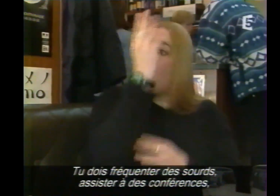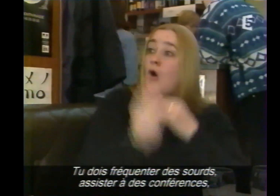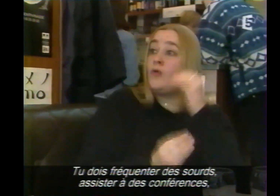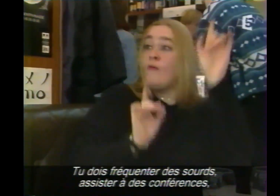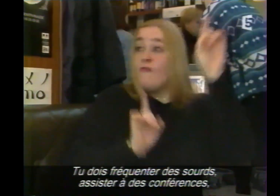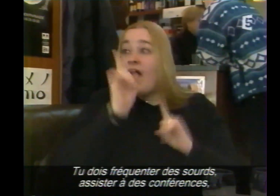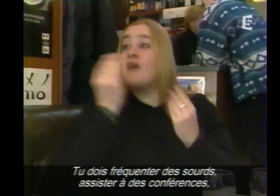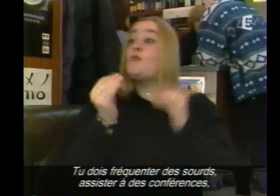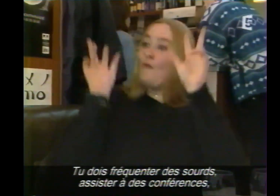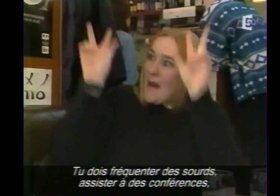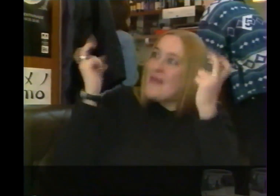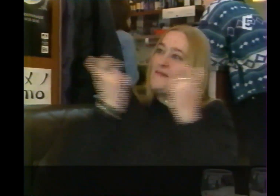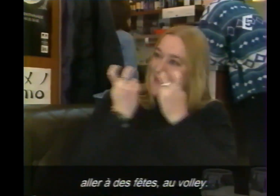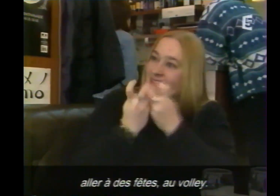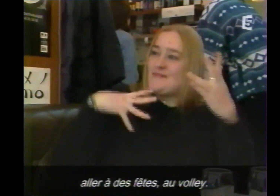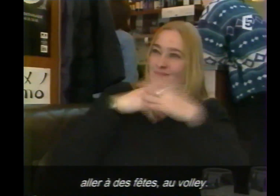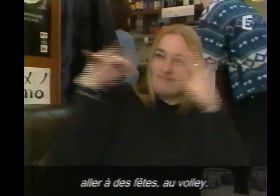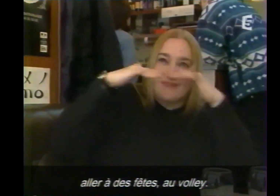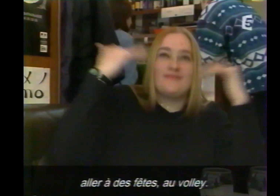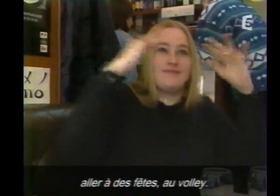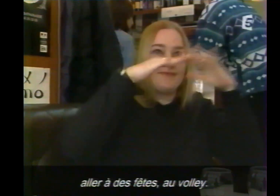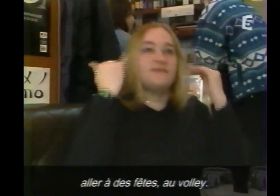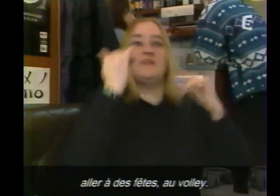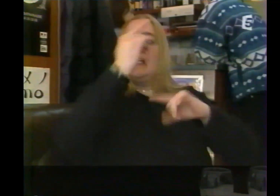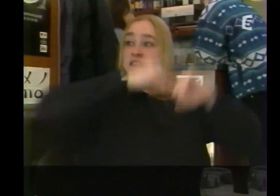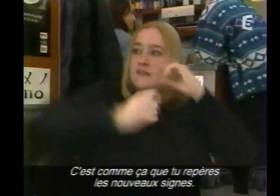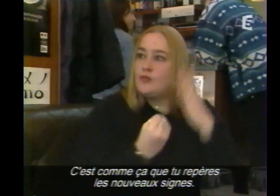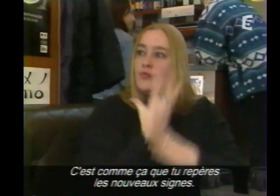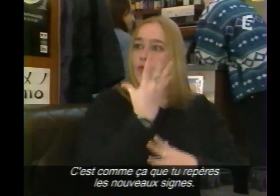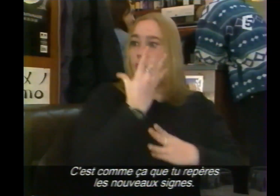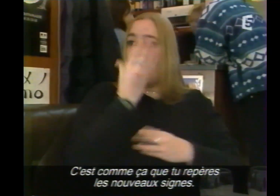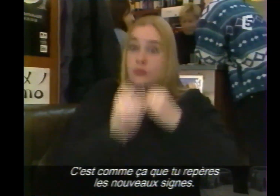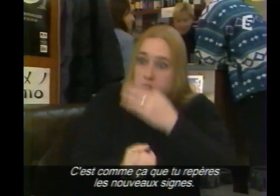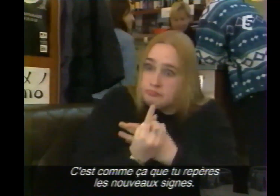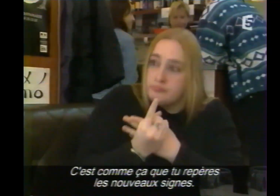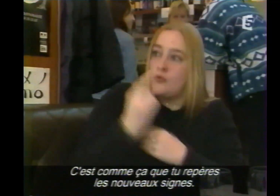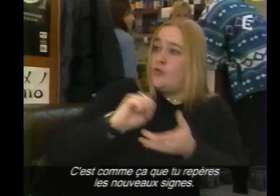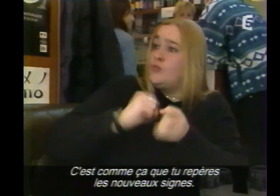Thank you.